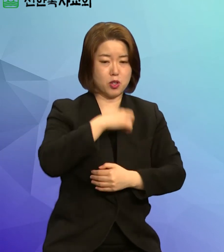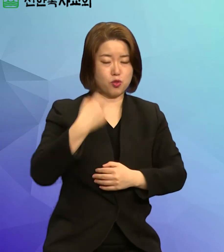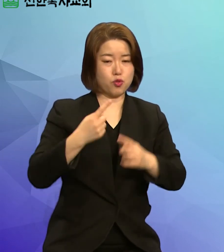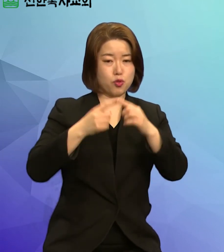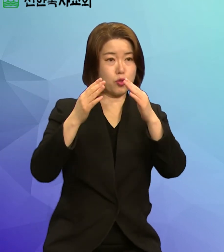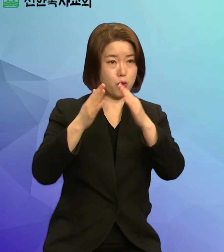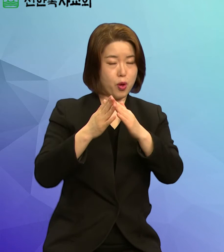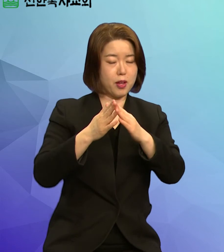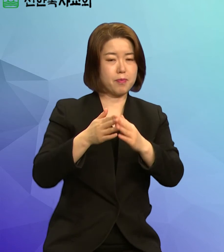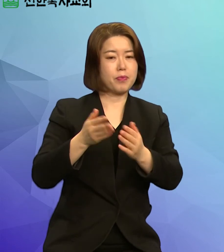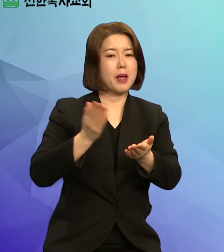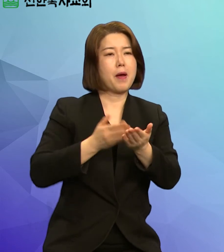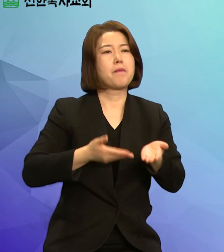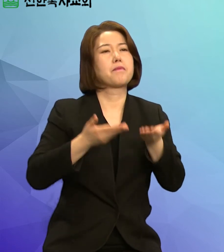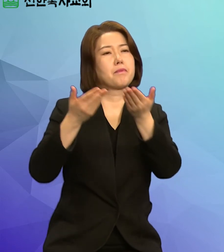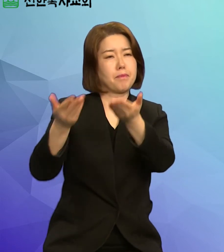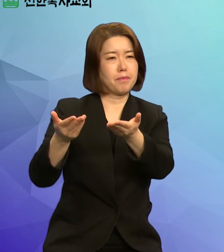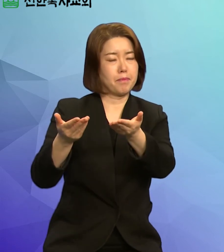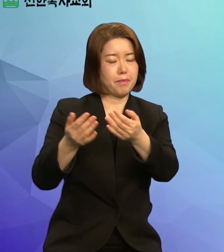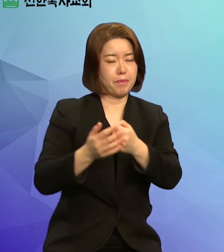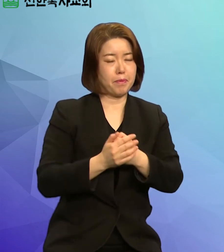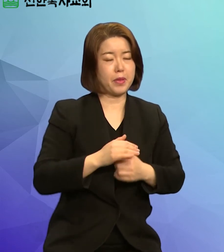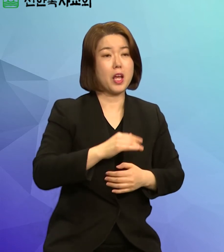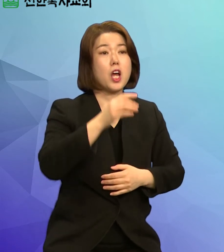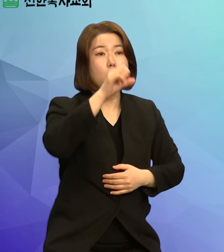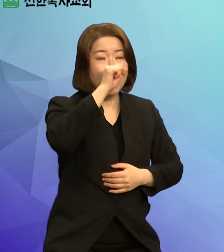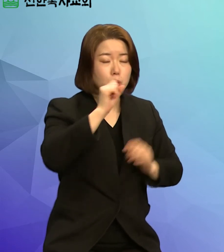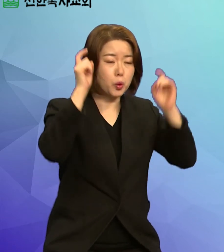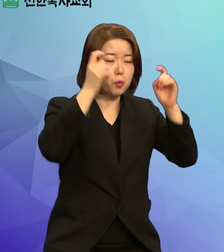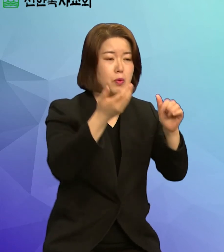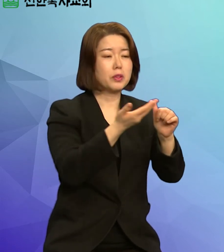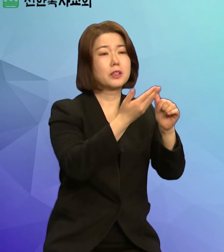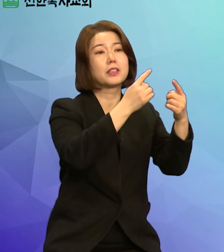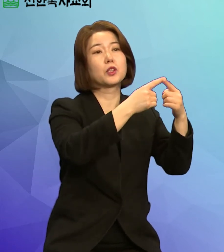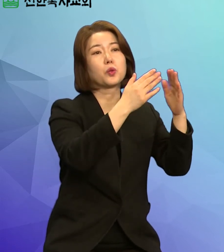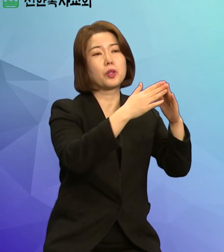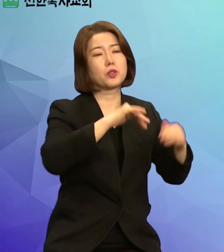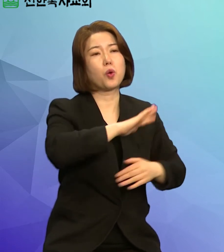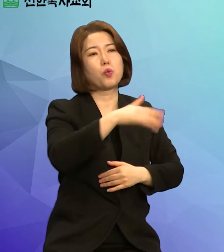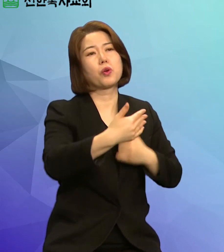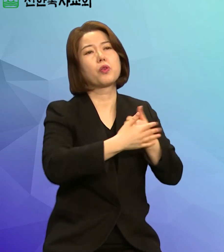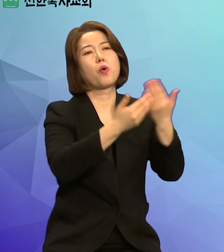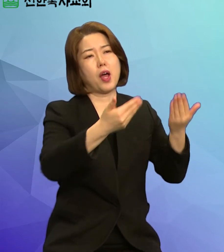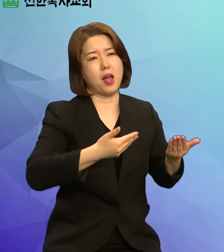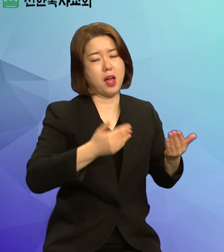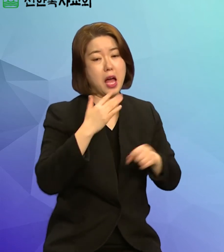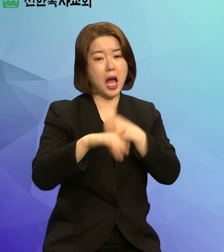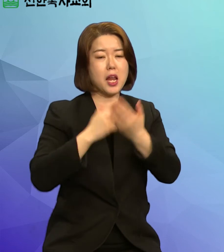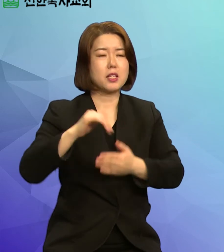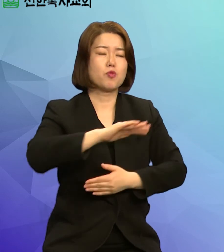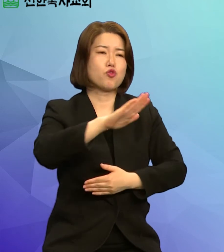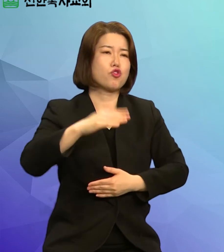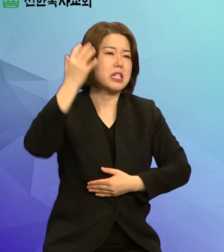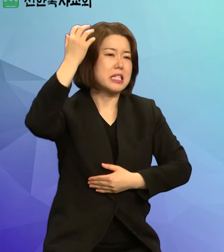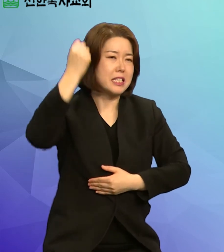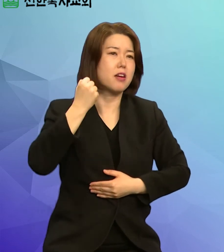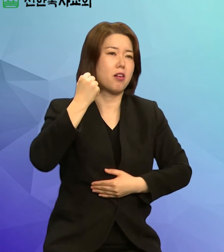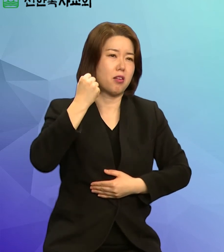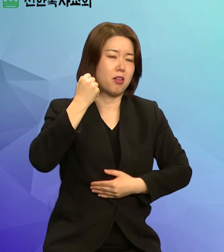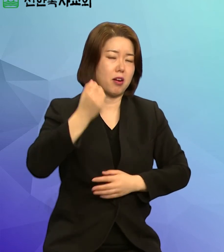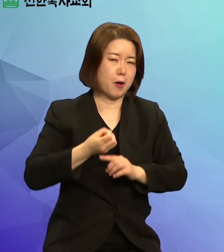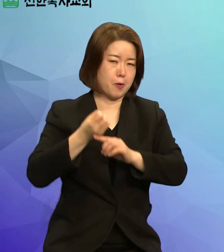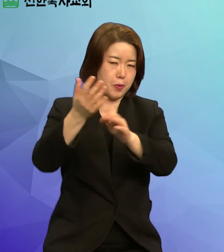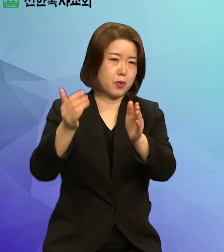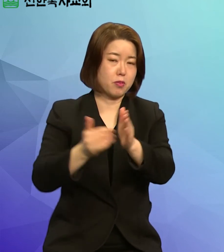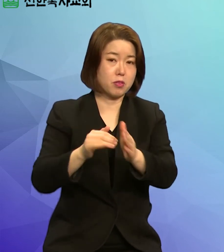소식 전했습니다. 선한목자교회에서 우리를 품어주셨다고, 하나님께서 우리를 기억하셨다고요. 모두